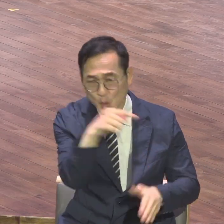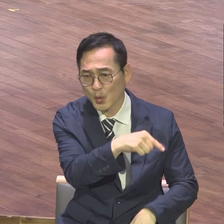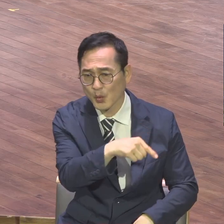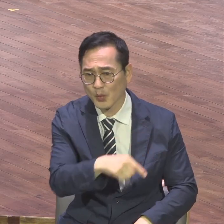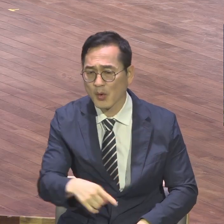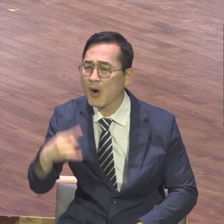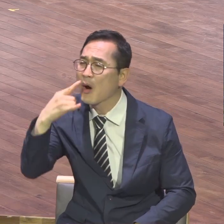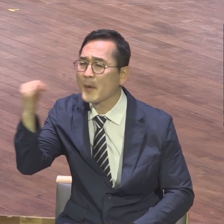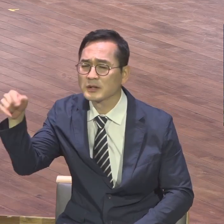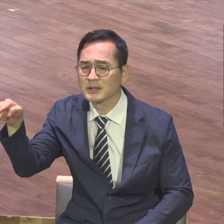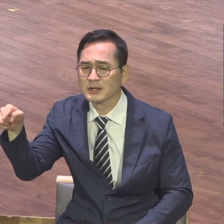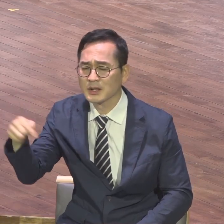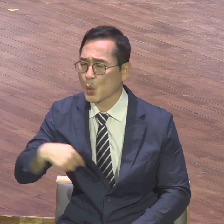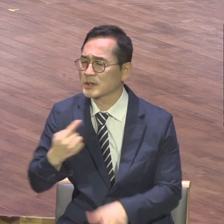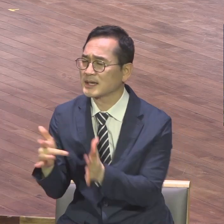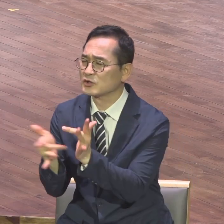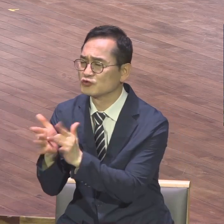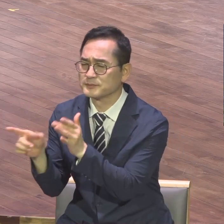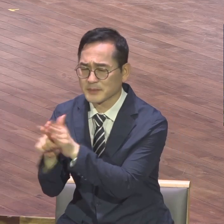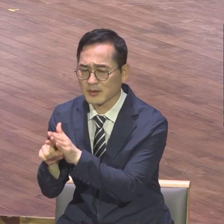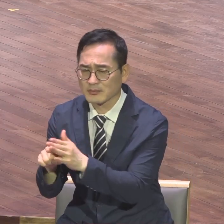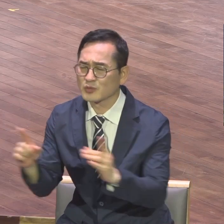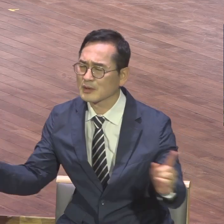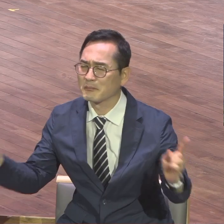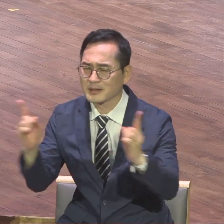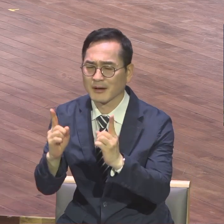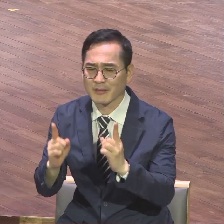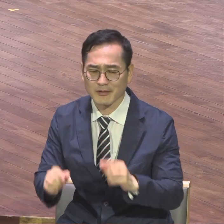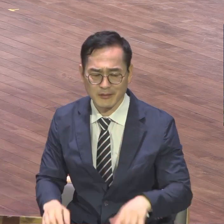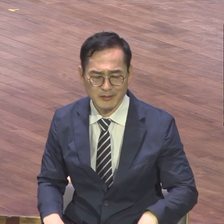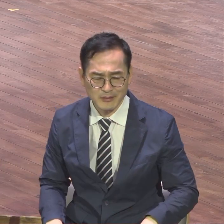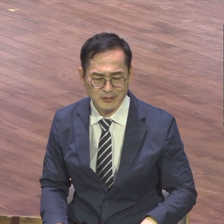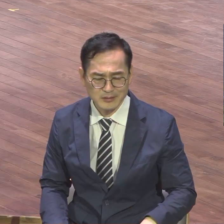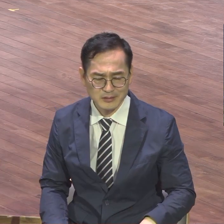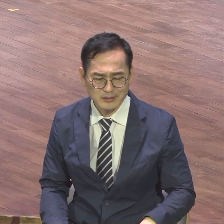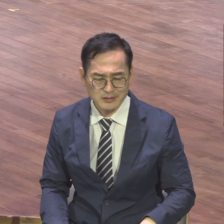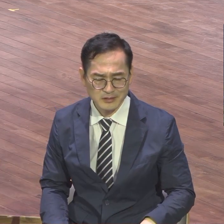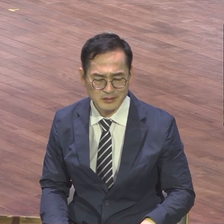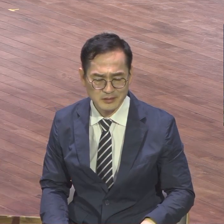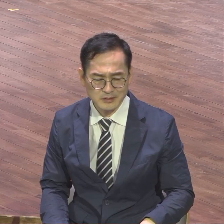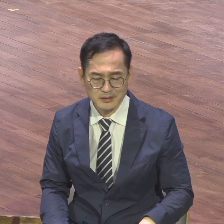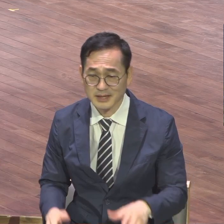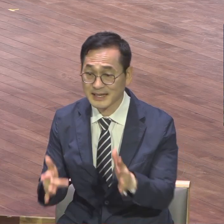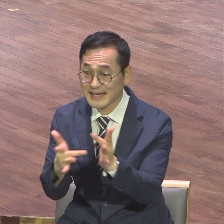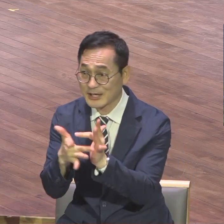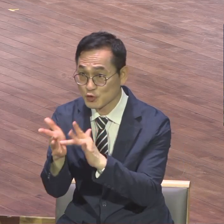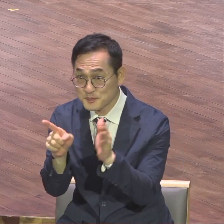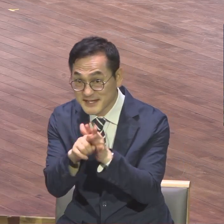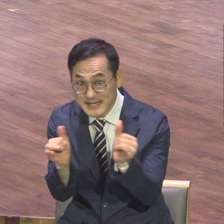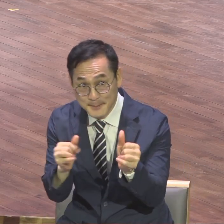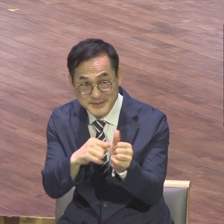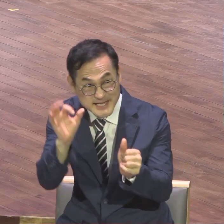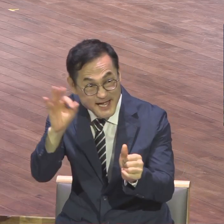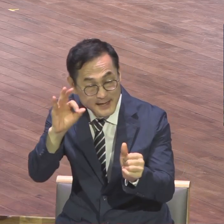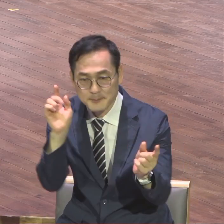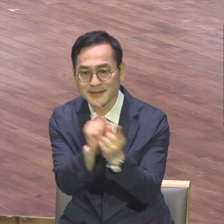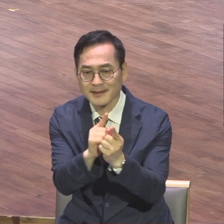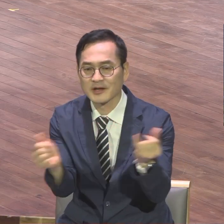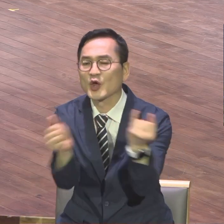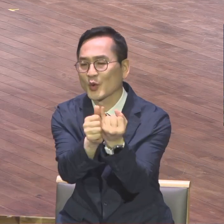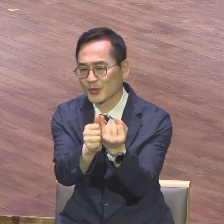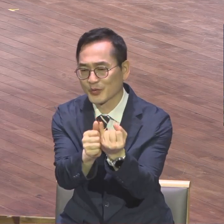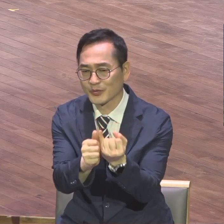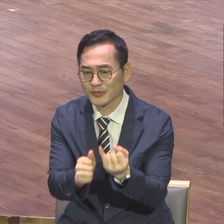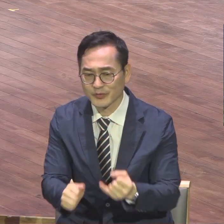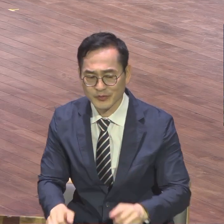18살 혼자 예수를 처음 믿었다니까. 그 어떻게 시집 갔나니까 예수 믿는 집이라서 시집 무조건 갔다는 거요.